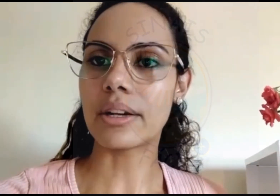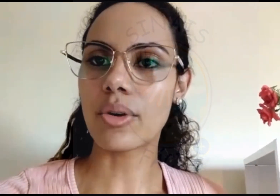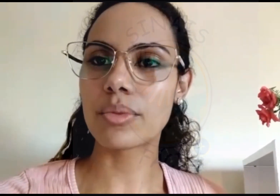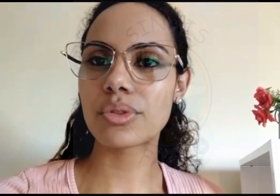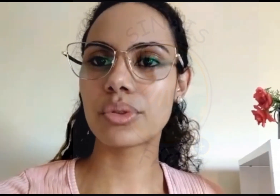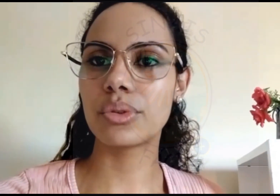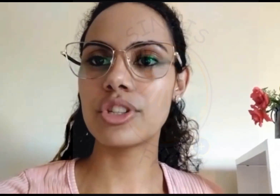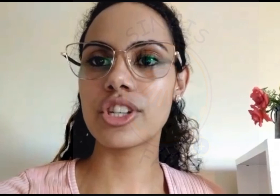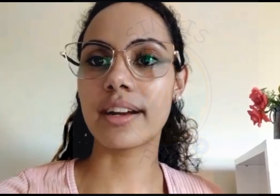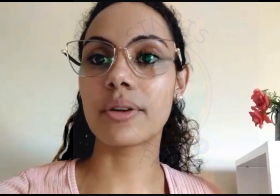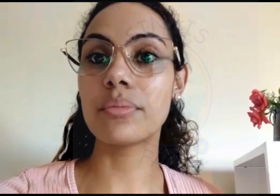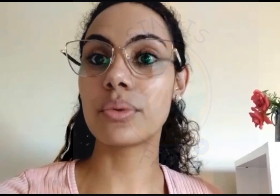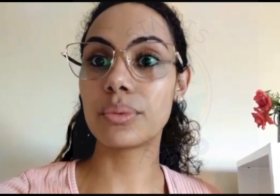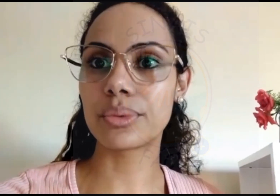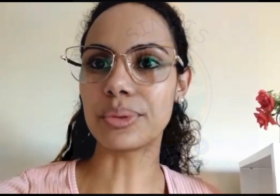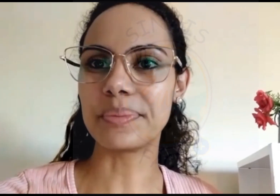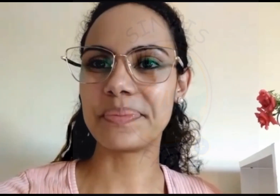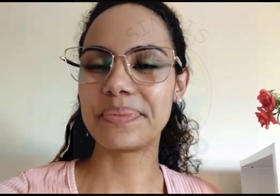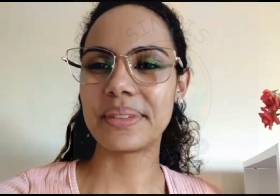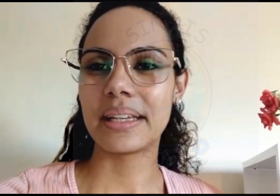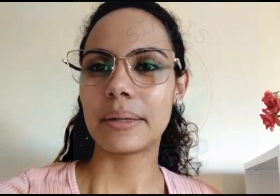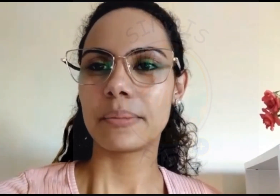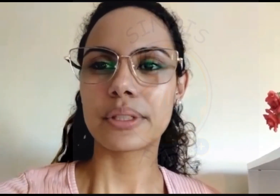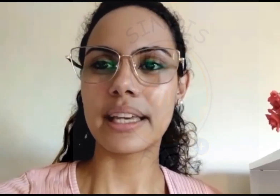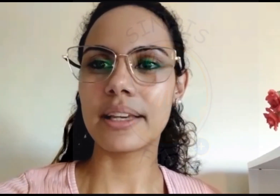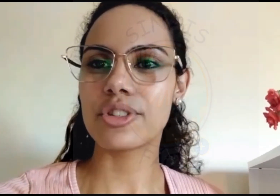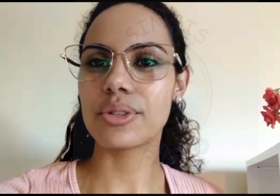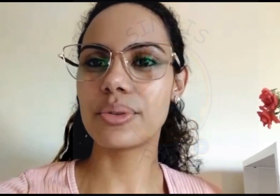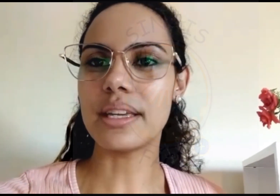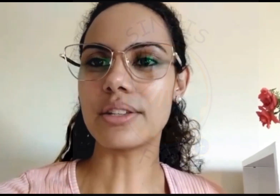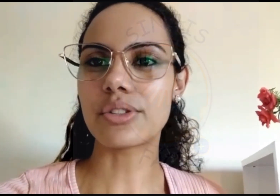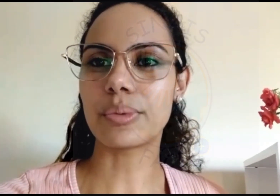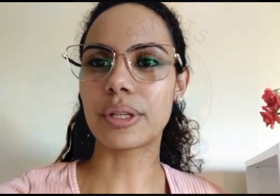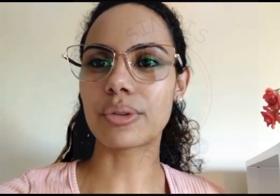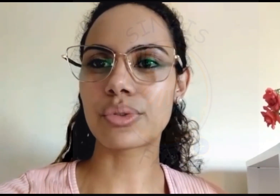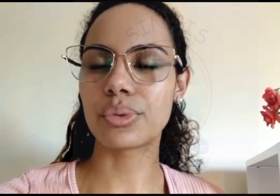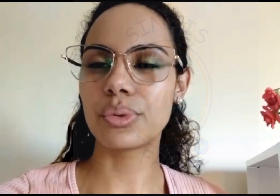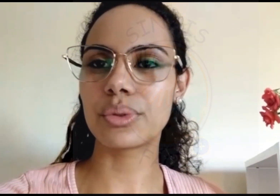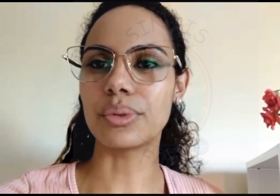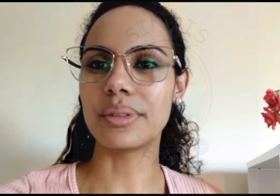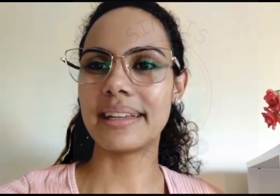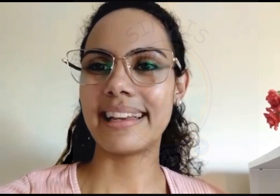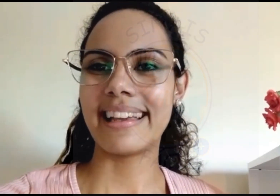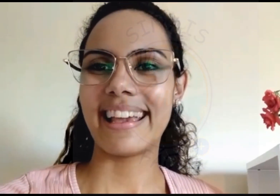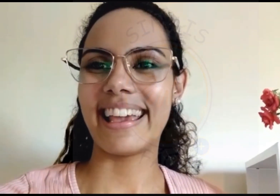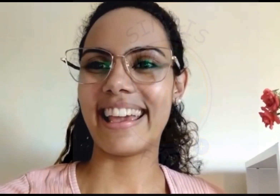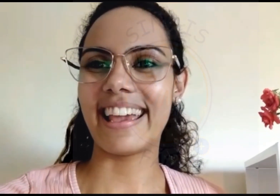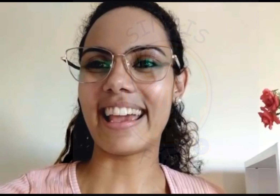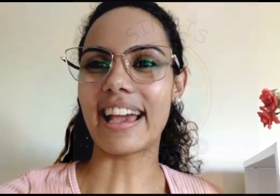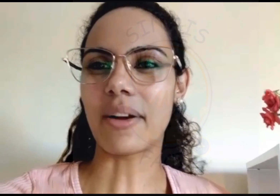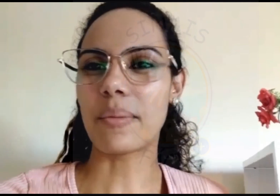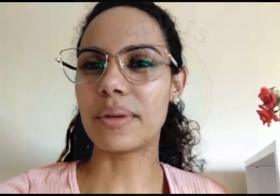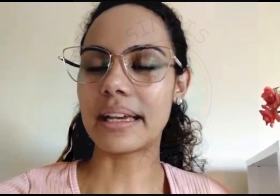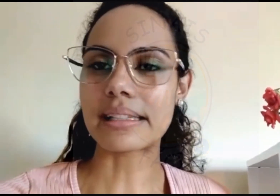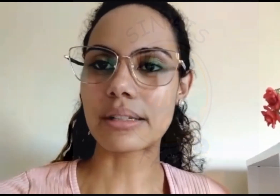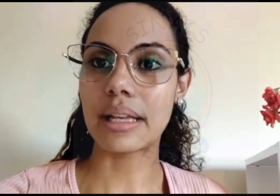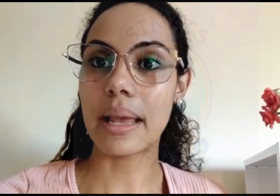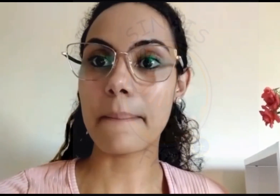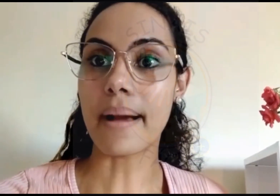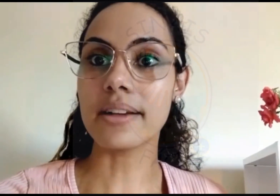como o surdo enxerga o mundo. Por que eu digo isso? Porque o surdo, a comunicação dele é a imagem